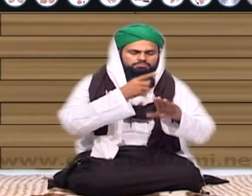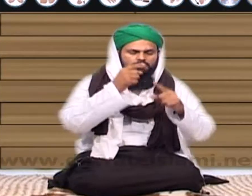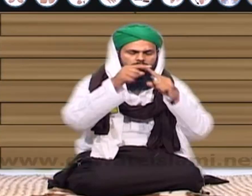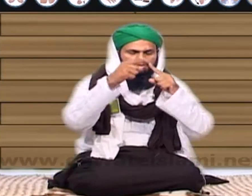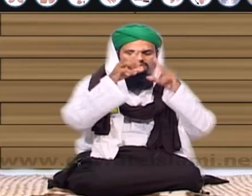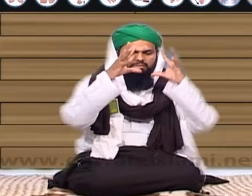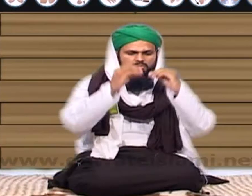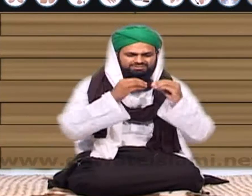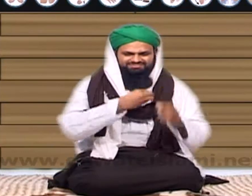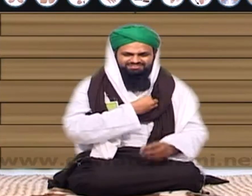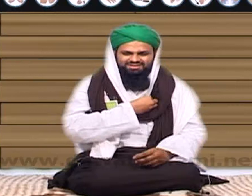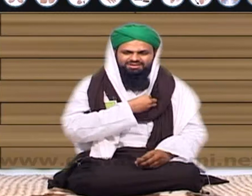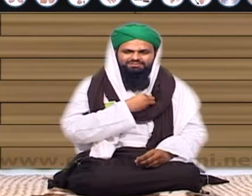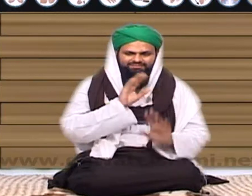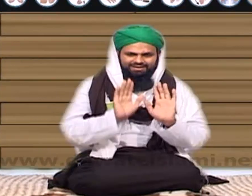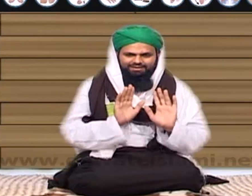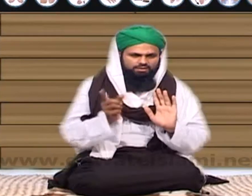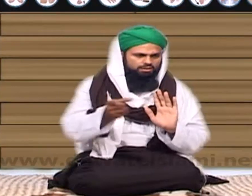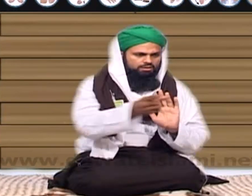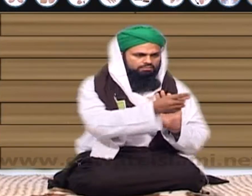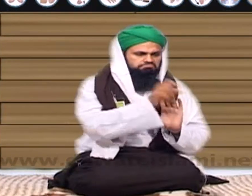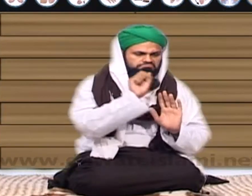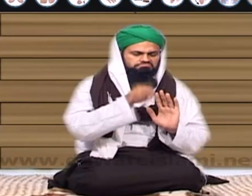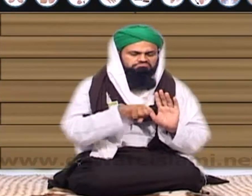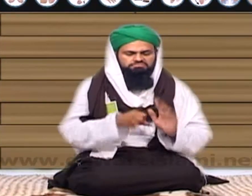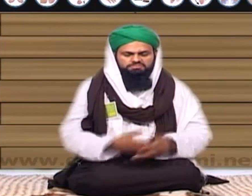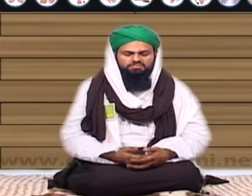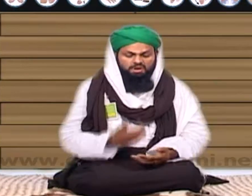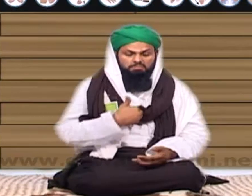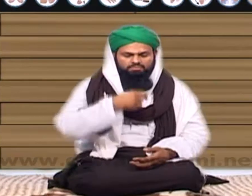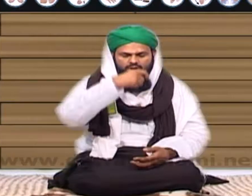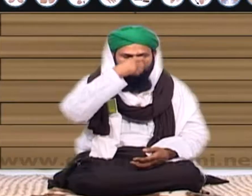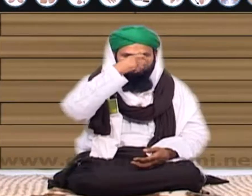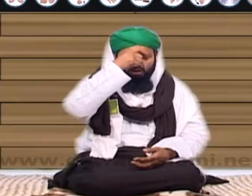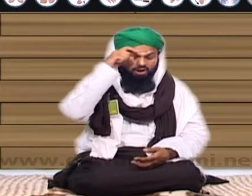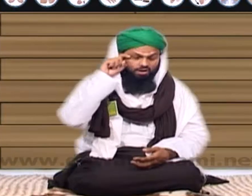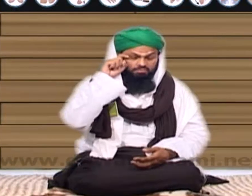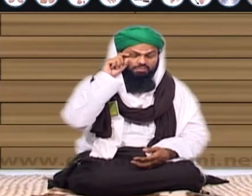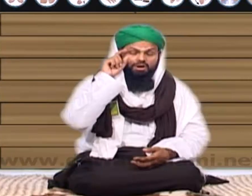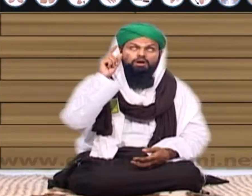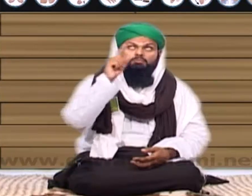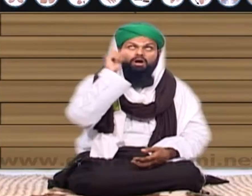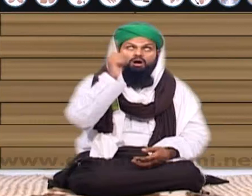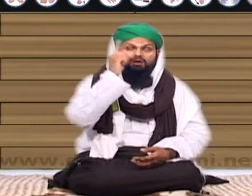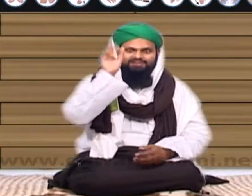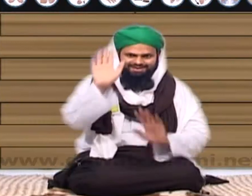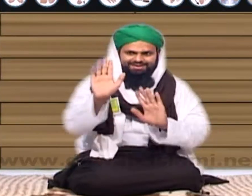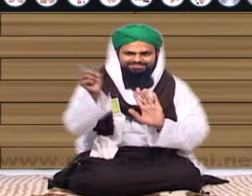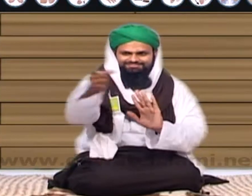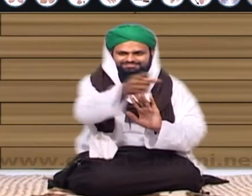دن میں کئی گھنٹے بجلی فیل ہو جاتی, آپ کو تکلیف ہوتی نہیں ہوتی. اس وقت گرمی کا موسم, آپ کو ہوا صحیح آ رہی ہوگی, مجھے